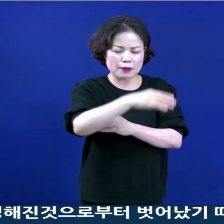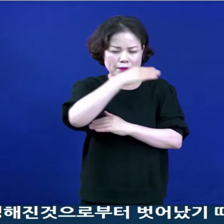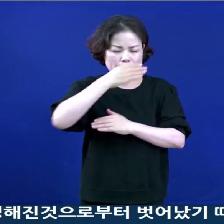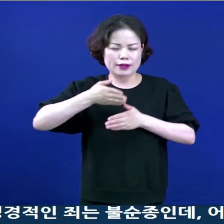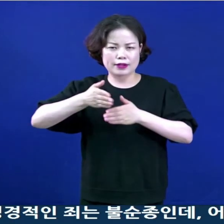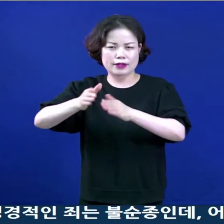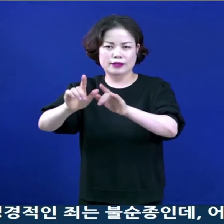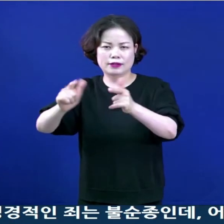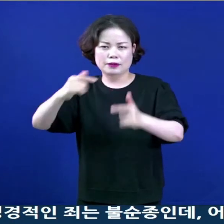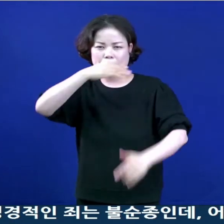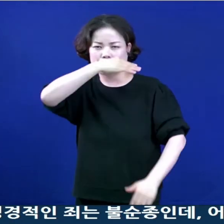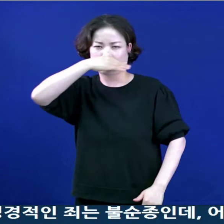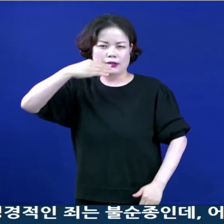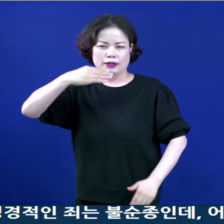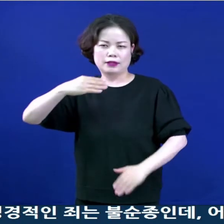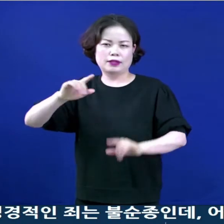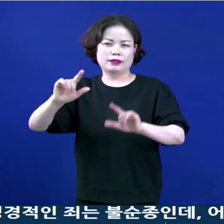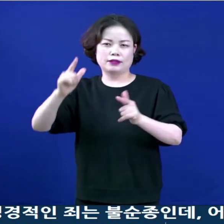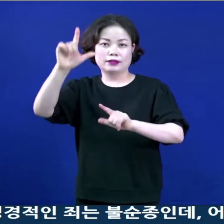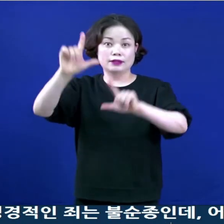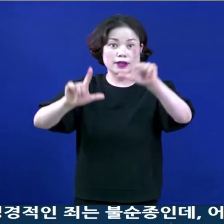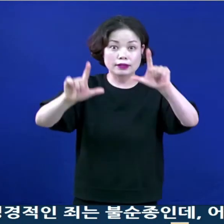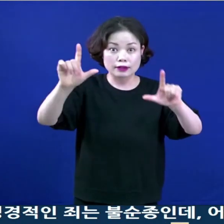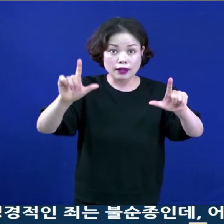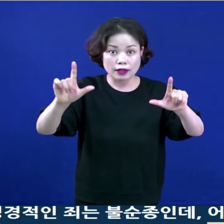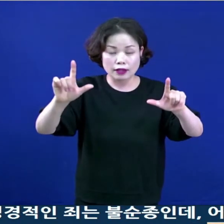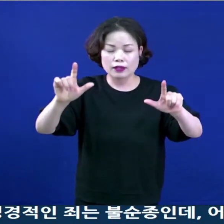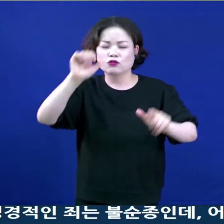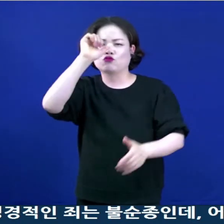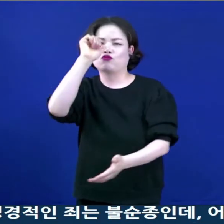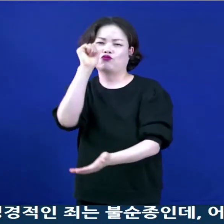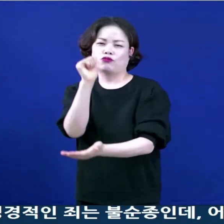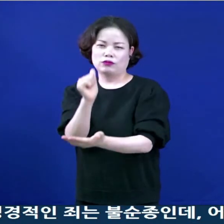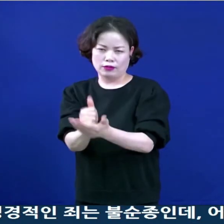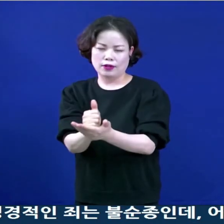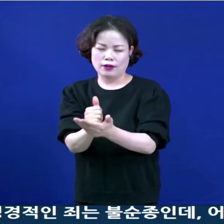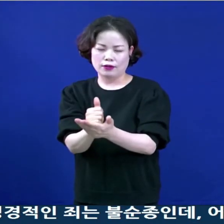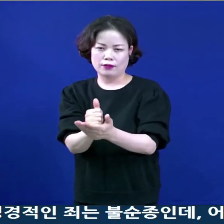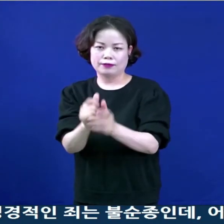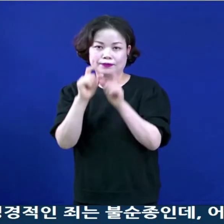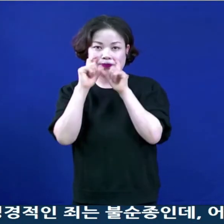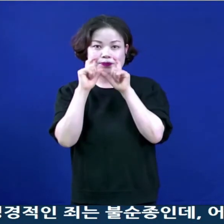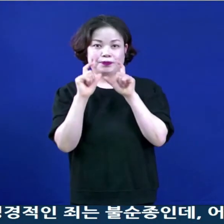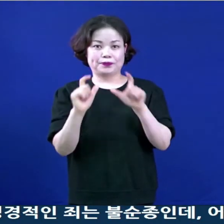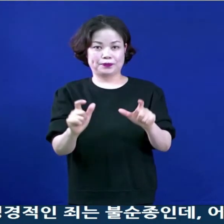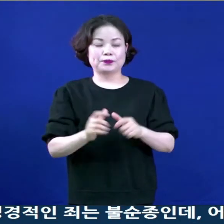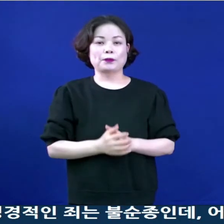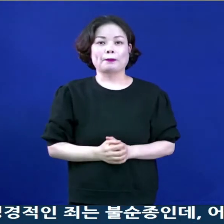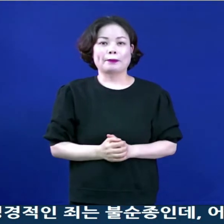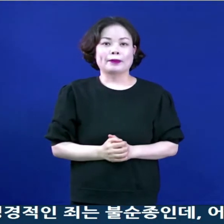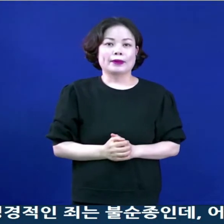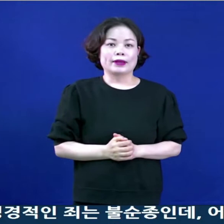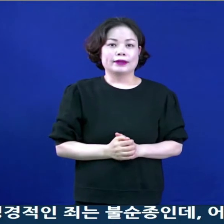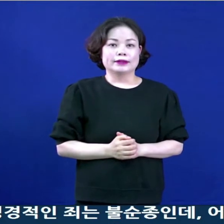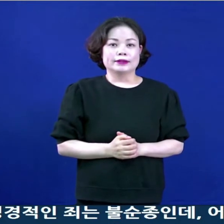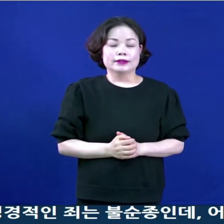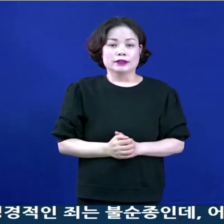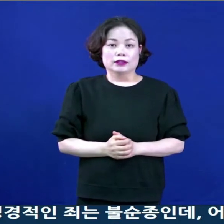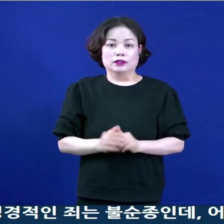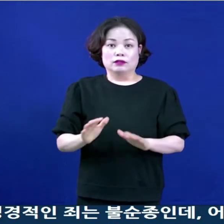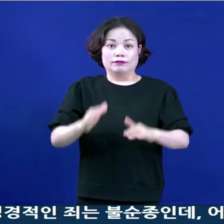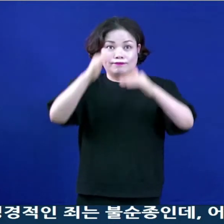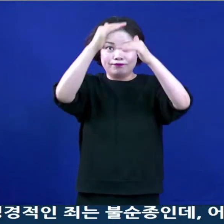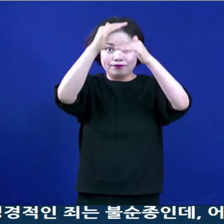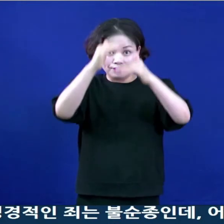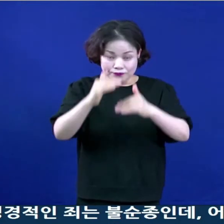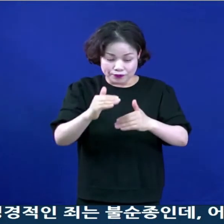상태, 똑바로 안 가고 있는 상태, 이것을 죄라고 규명할 수 있겠습니다. 오늘